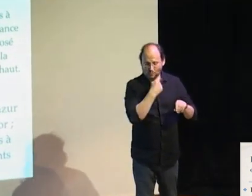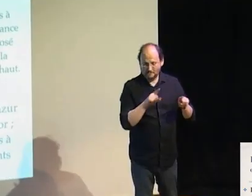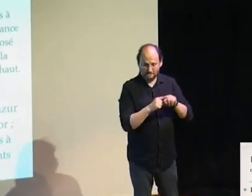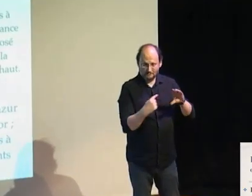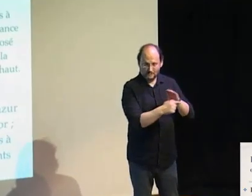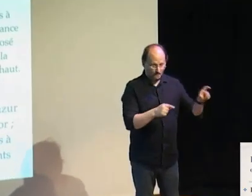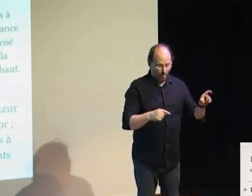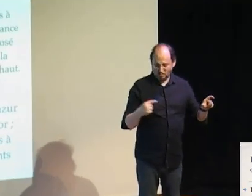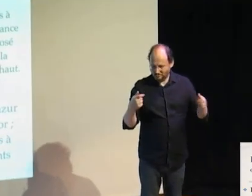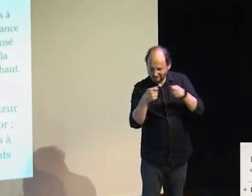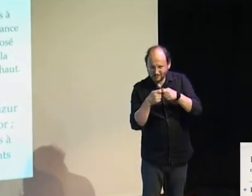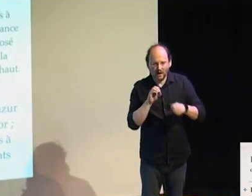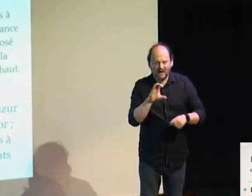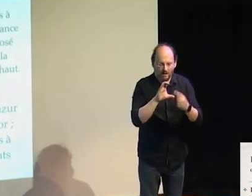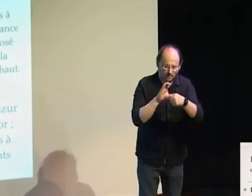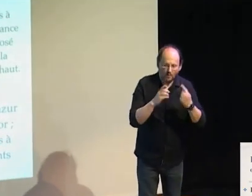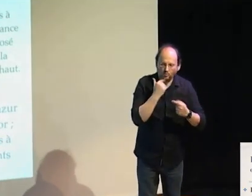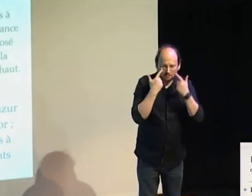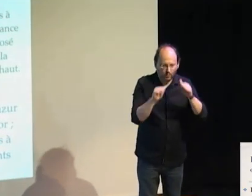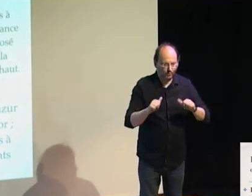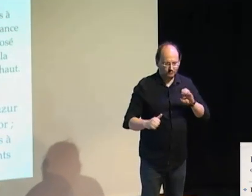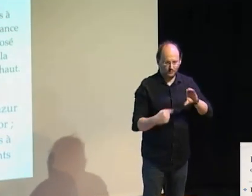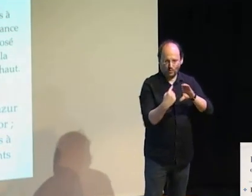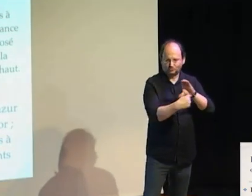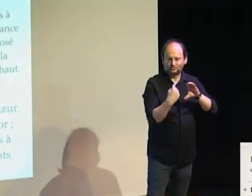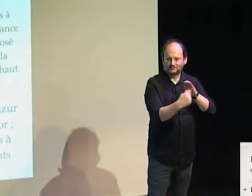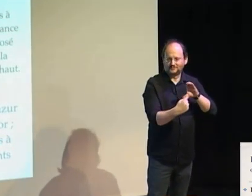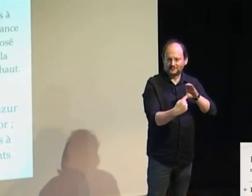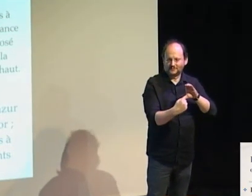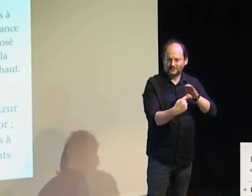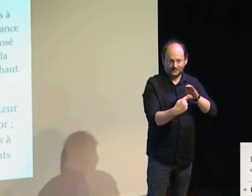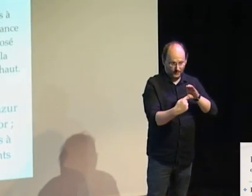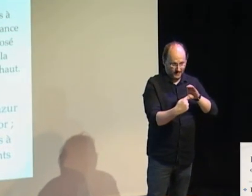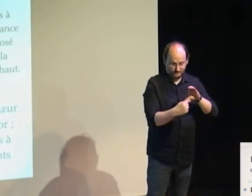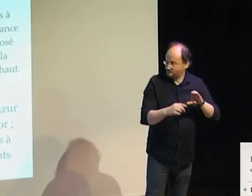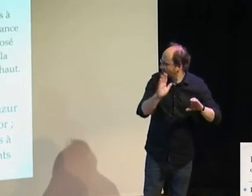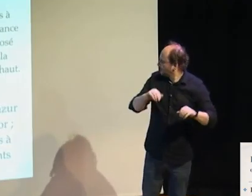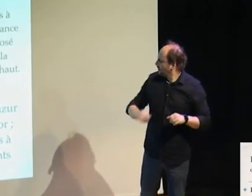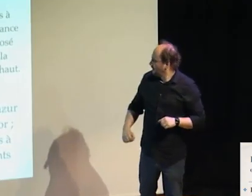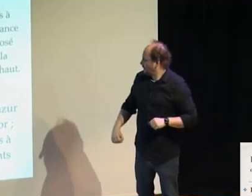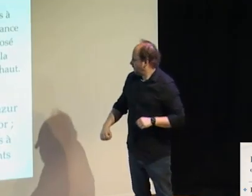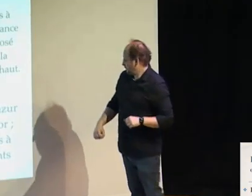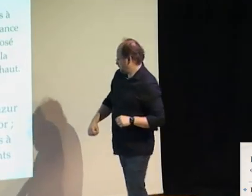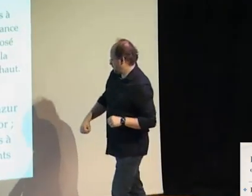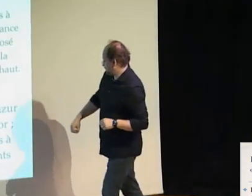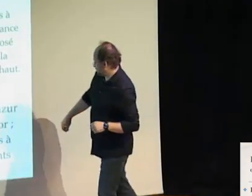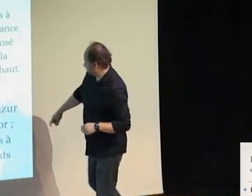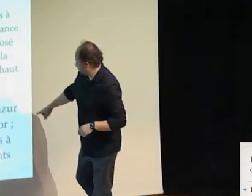Et en fait, gueule, c'est exactement la même chose que le rouge qu'on fait nous quand on indique la bouche, en fait. Donc on retrouve